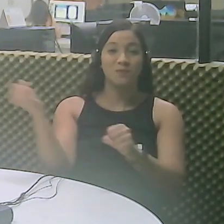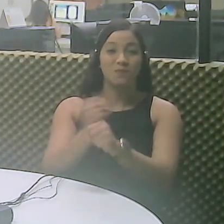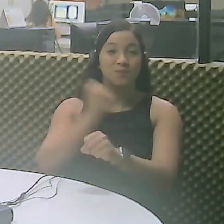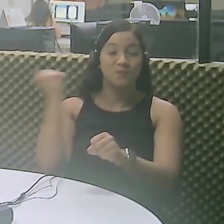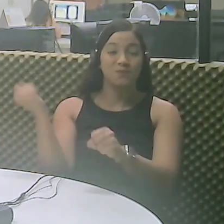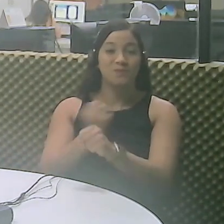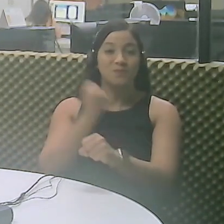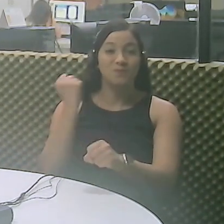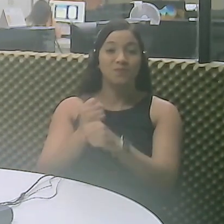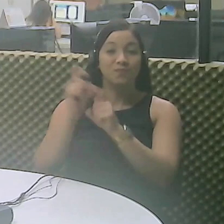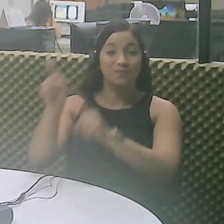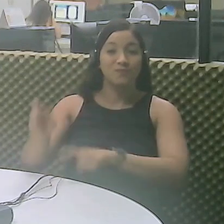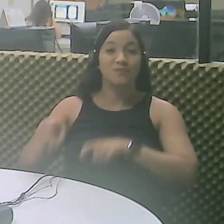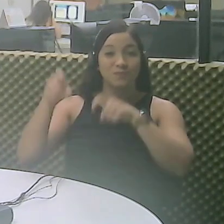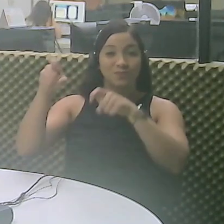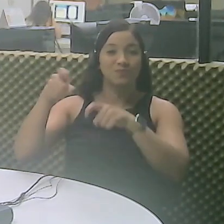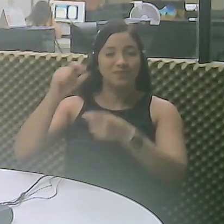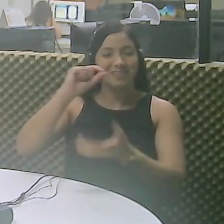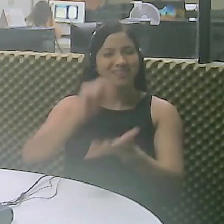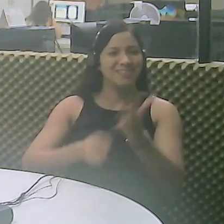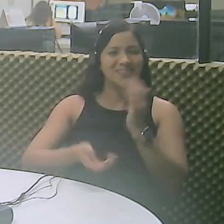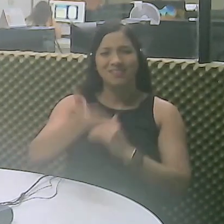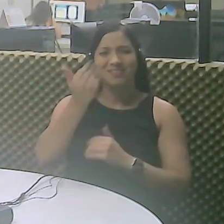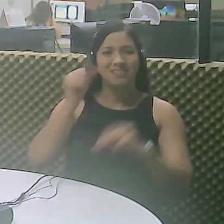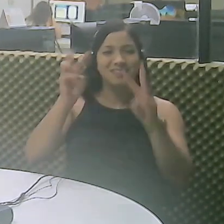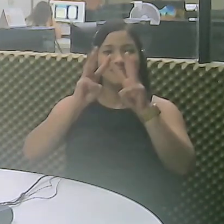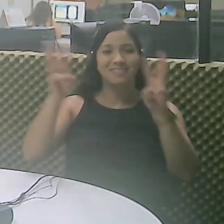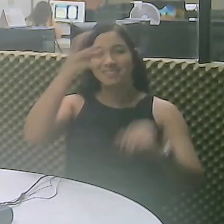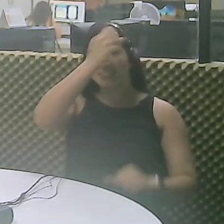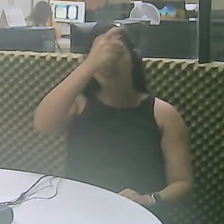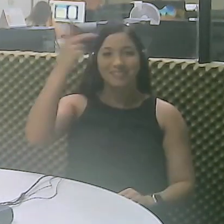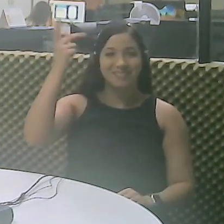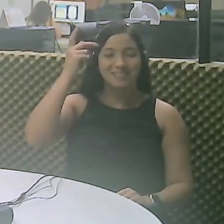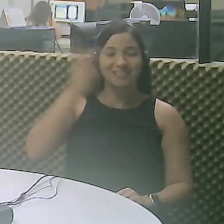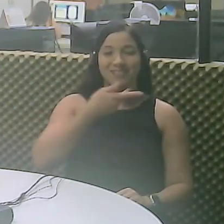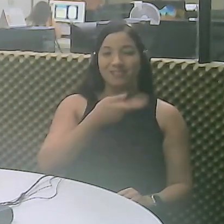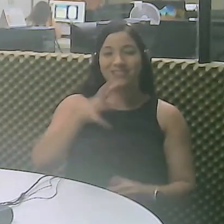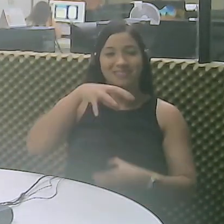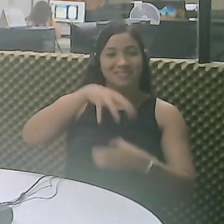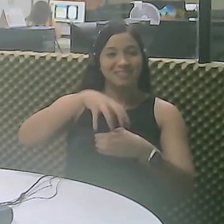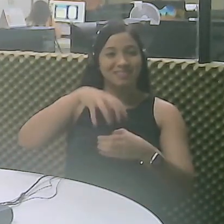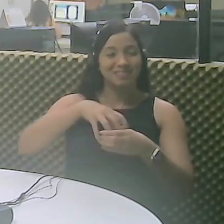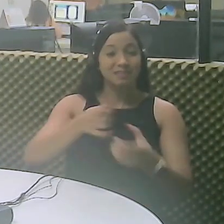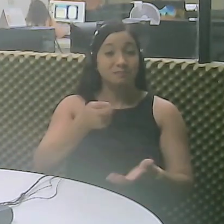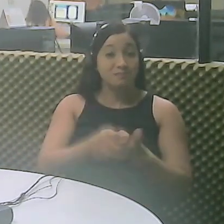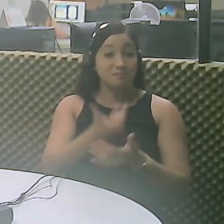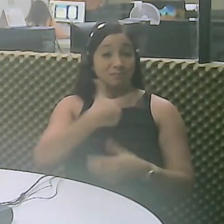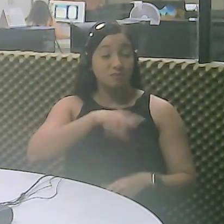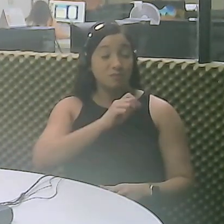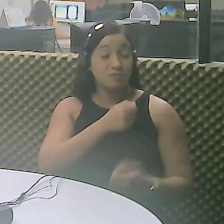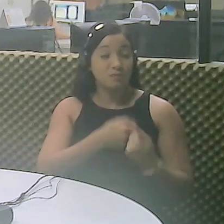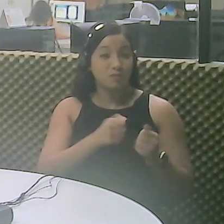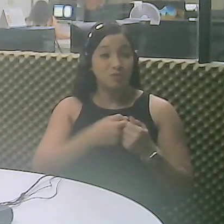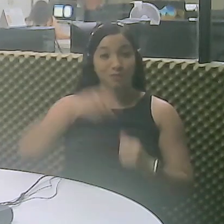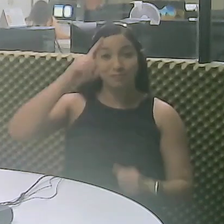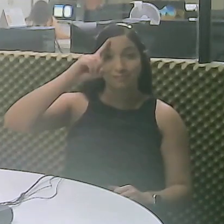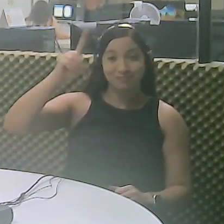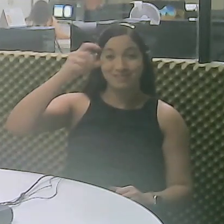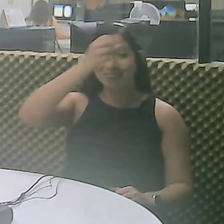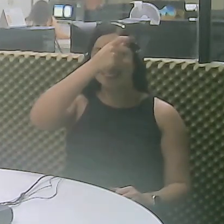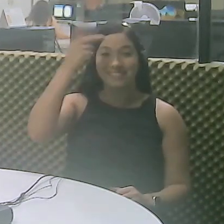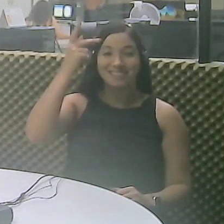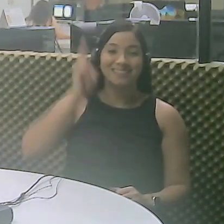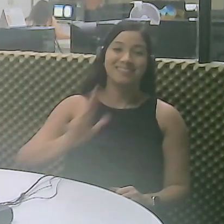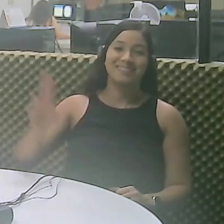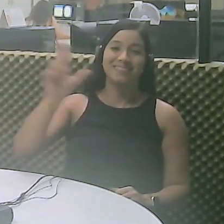construção, no agro. Faça seu cadastro no site da Prefeitura e vem pro Sabiazinho. E tem reembolso de transporte no dia.